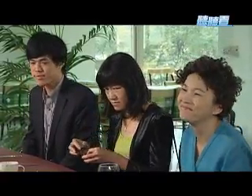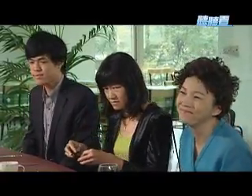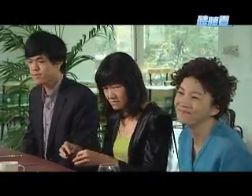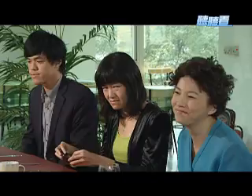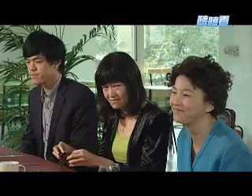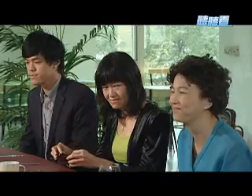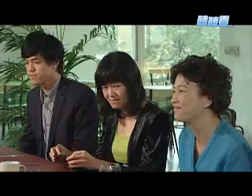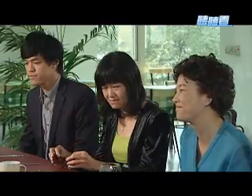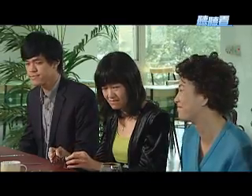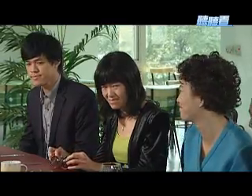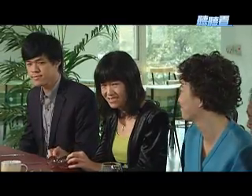嗯